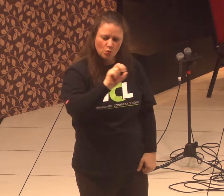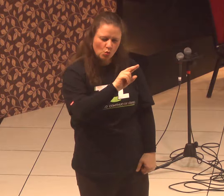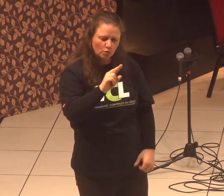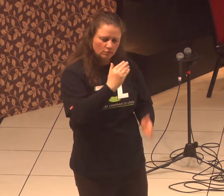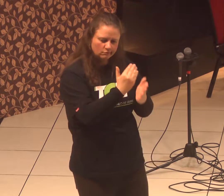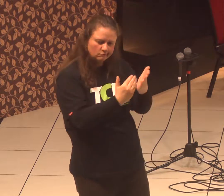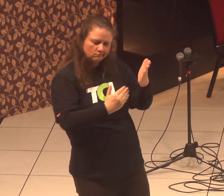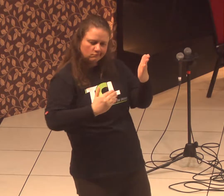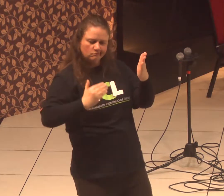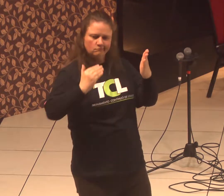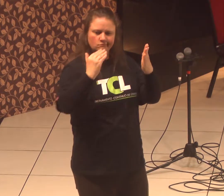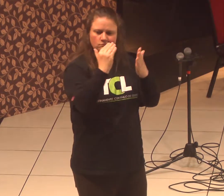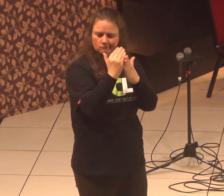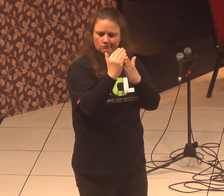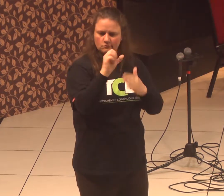o nome.